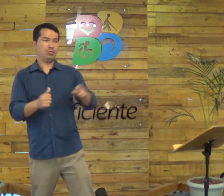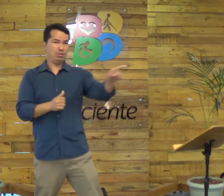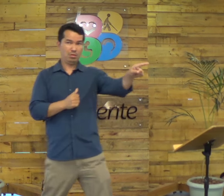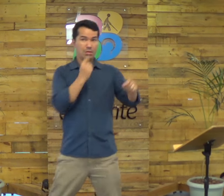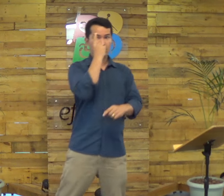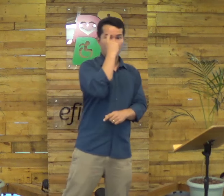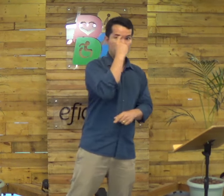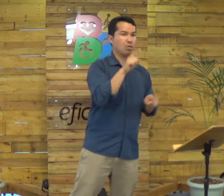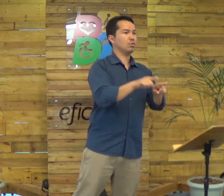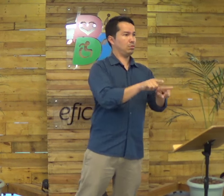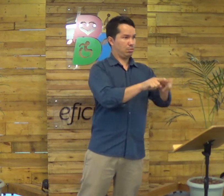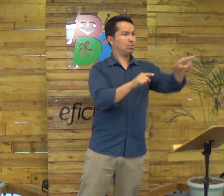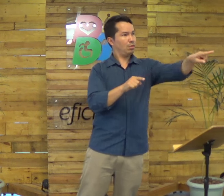muito importante, o Salomão também.